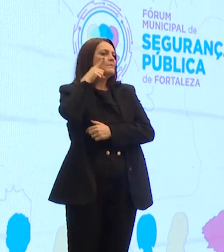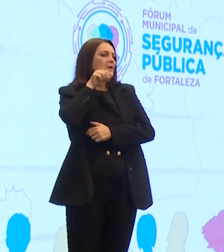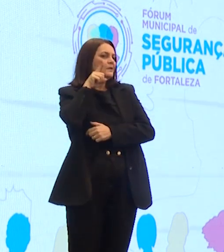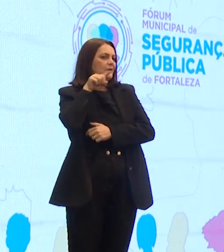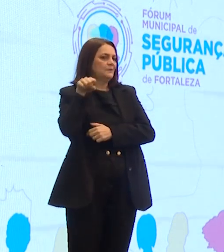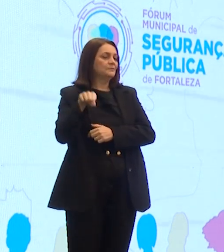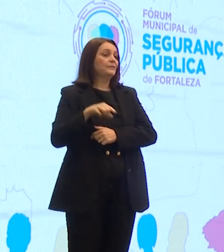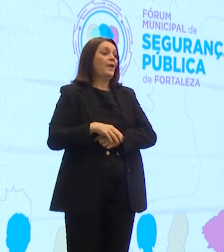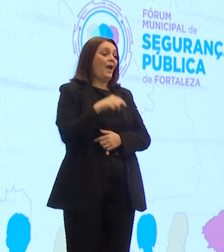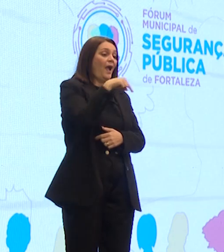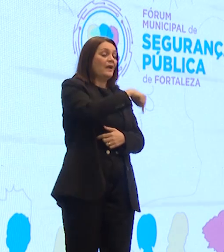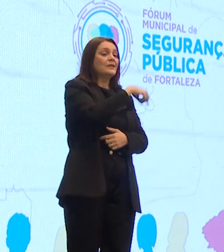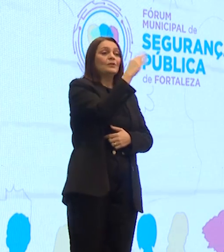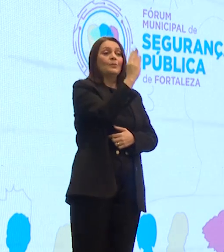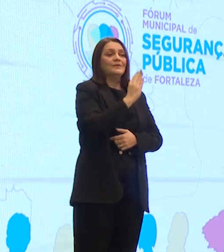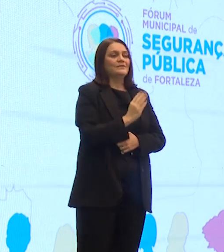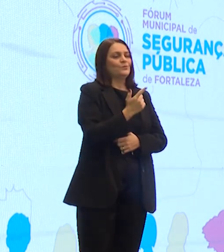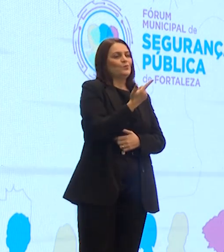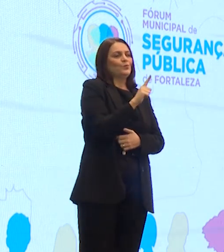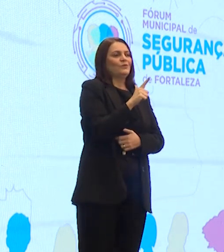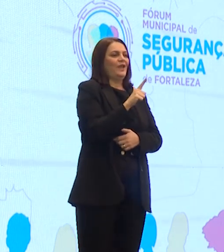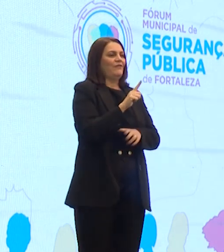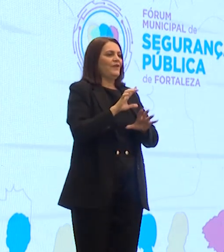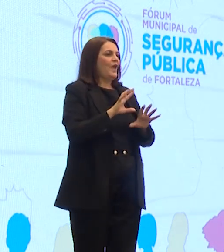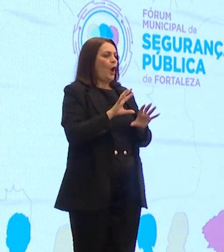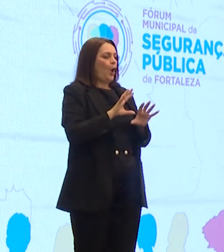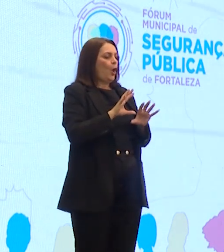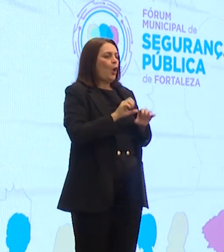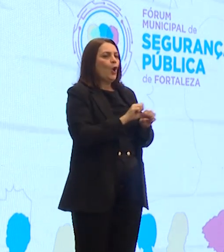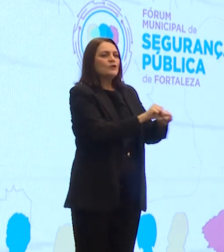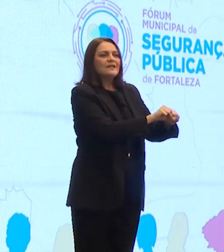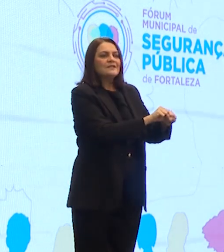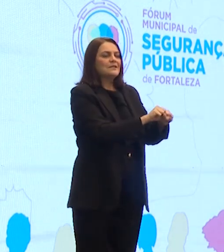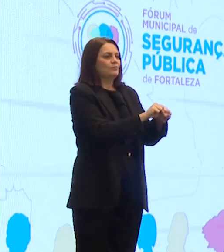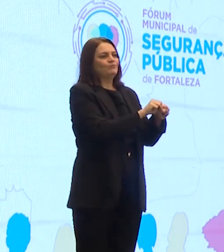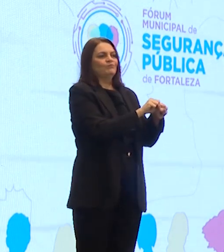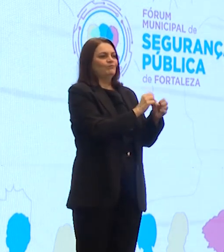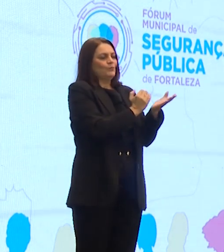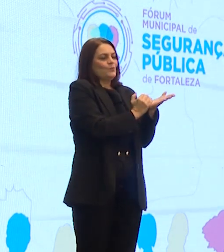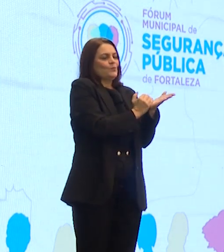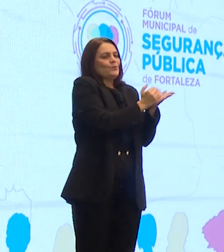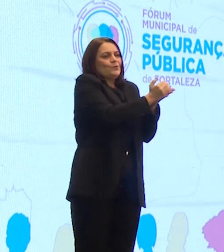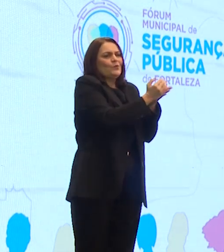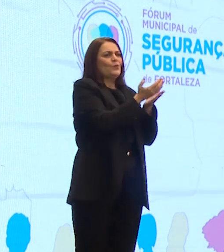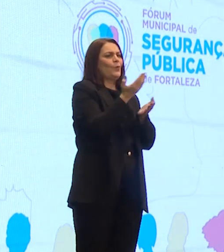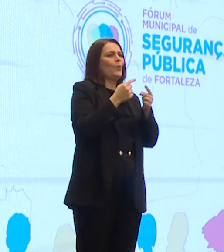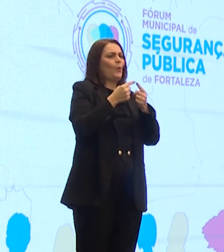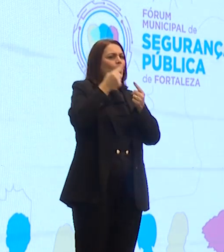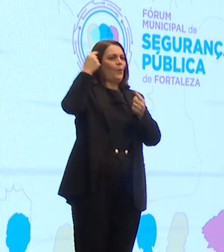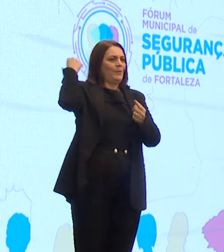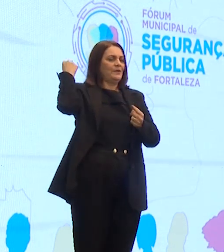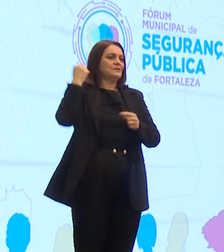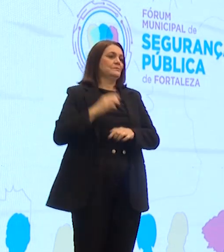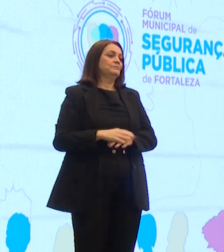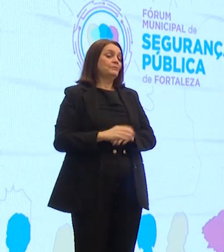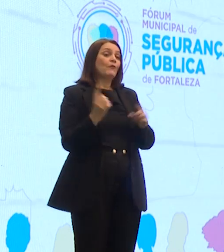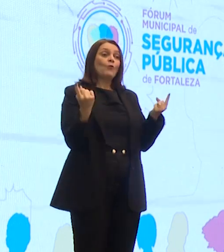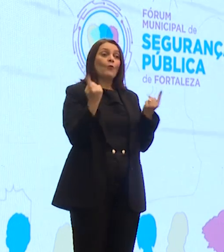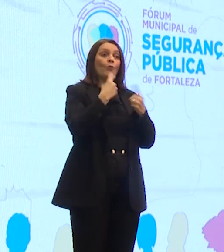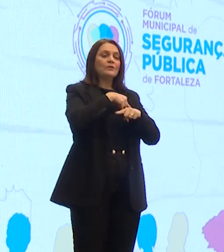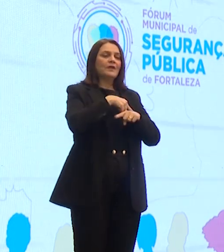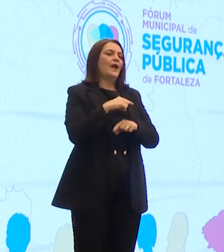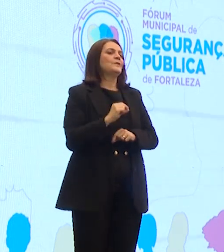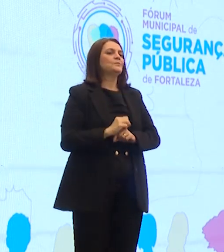essa atomização inicial. Pelo contrário, um dos méritos da colonização portuguesa